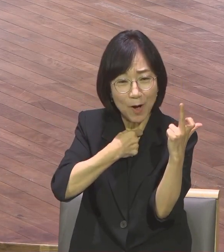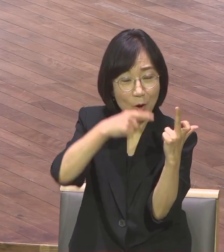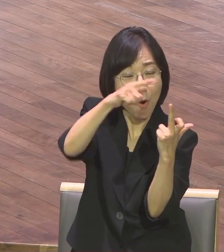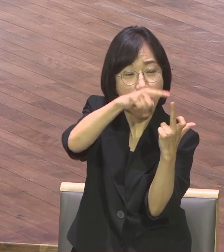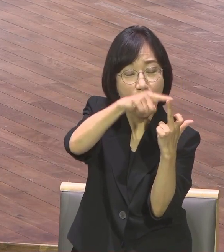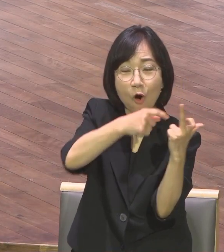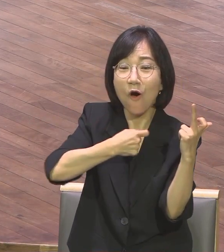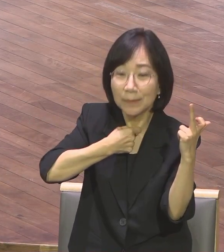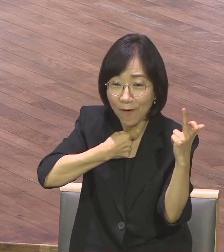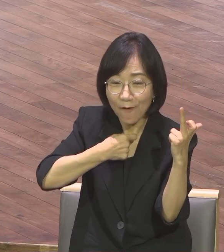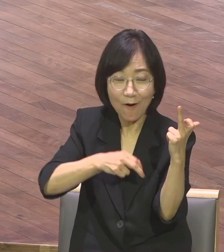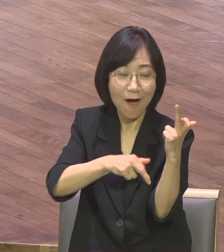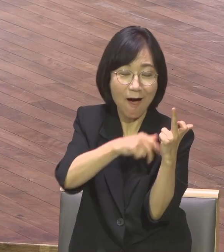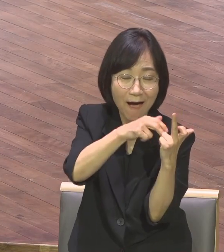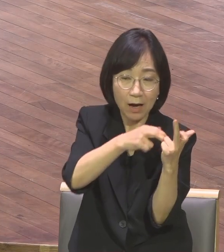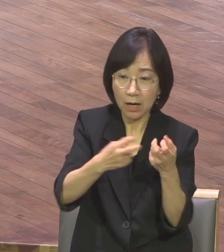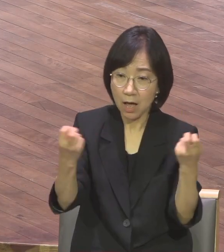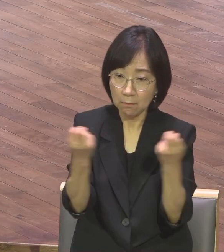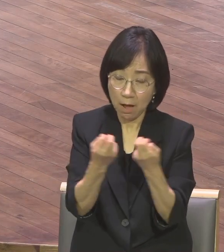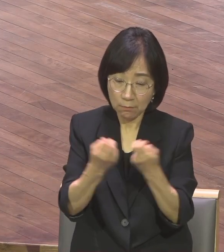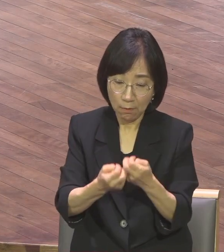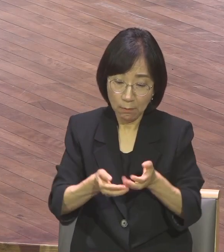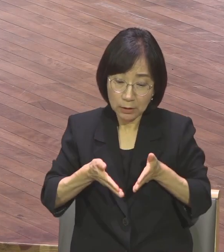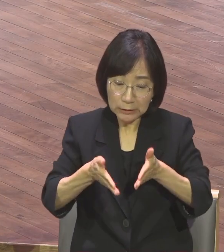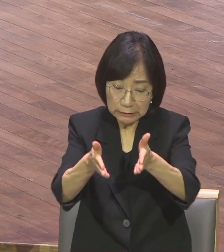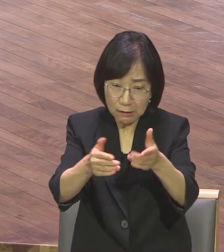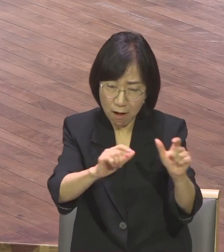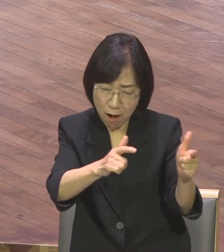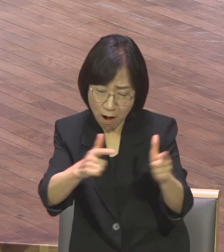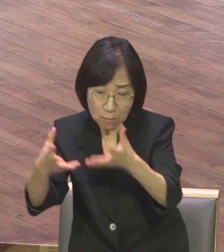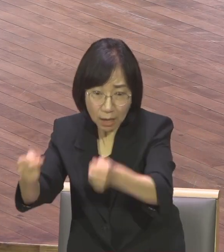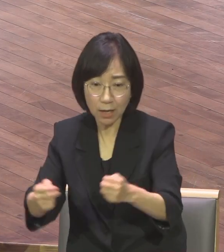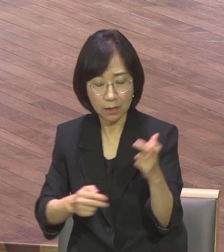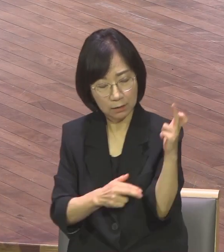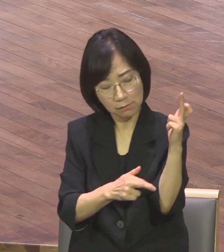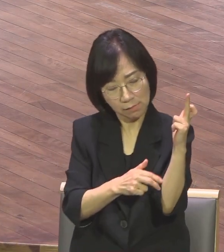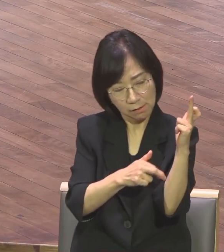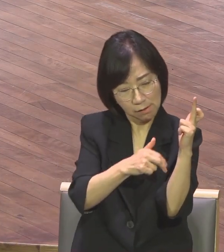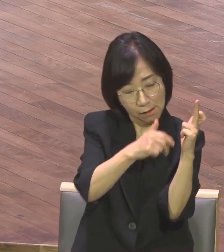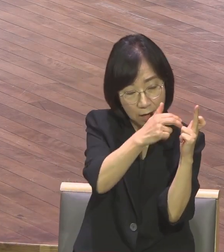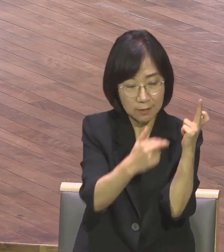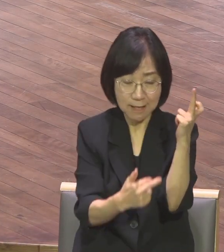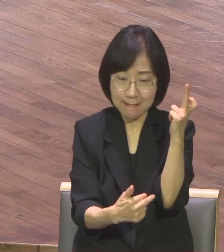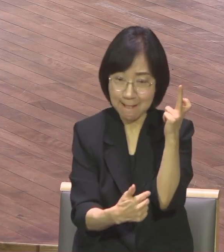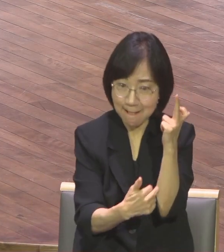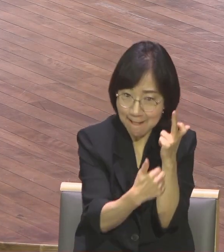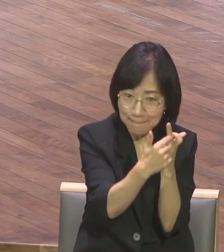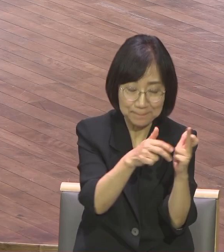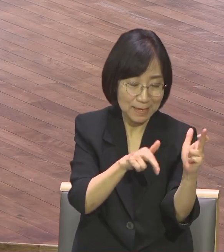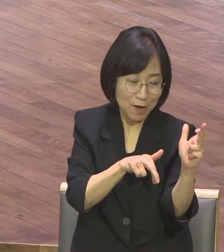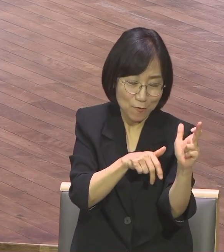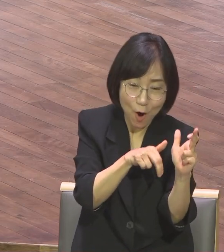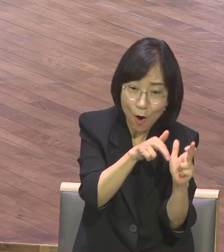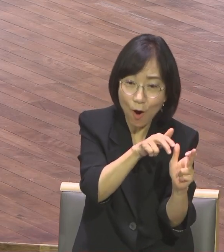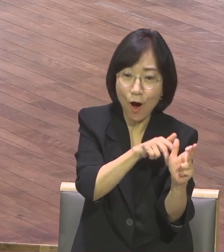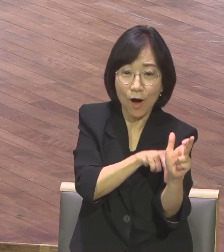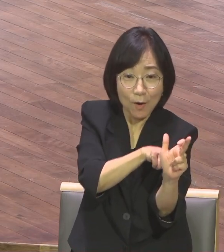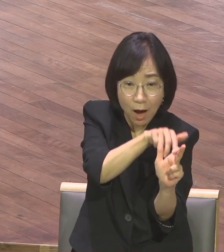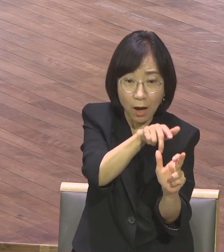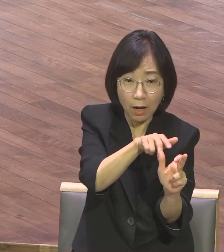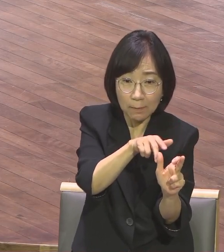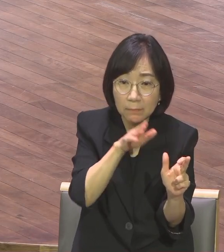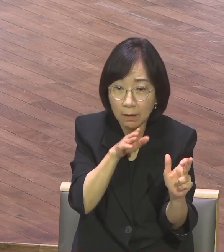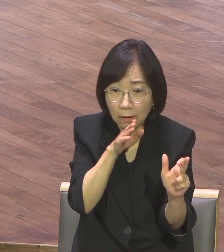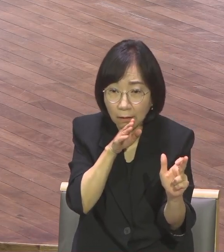있다. 동에서도 올라가고 서에서도 올라가고 모든 길이 있지 않냐? 종교다원주의. 어떤 종교든